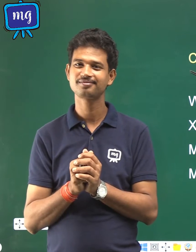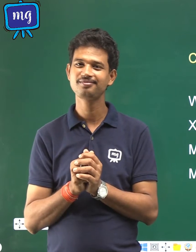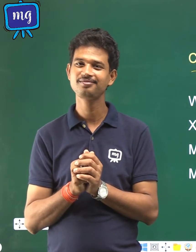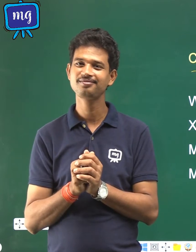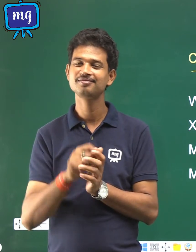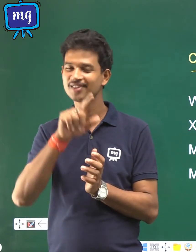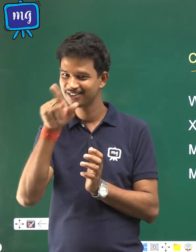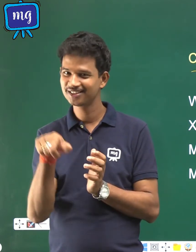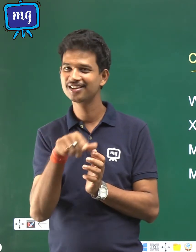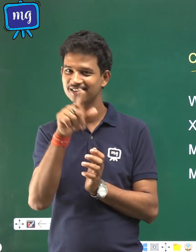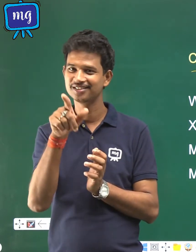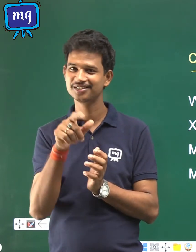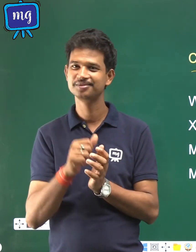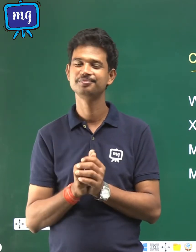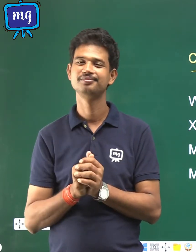सर्कल